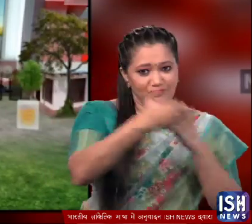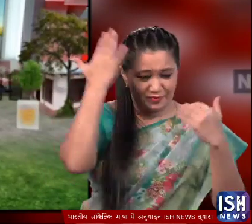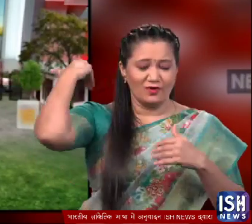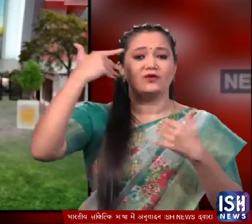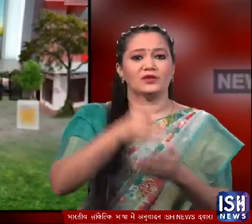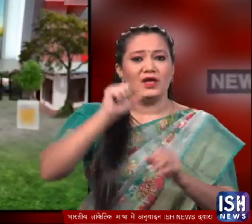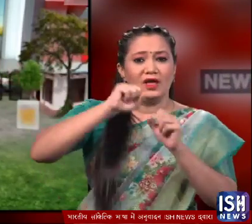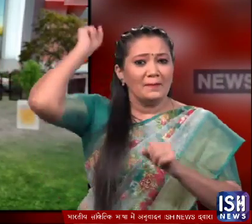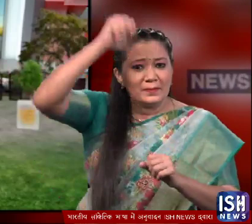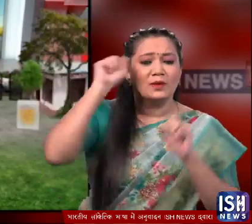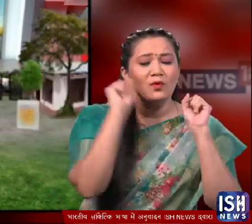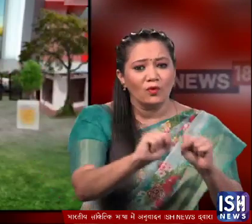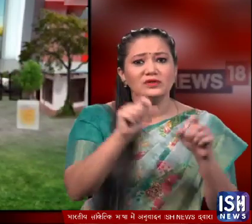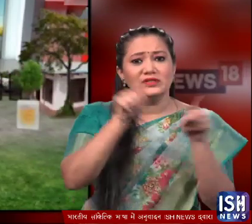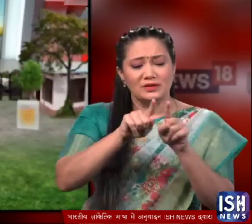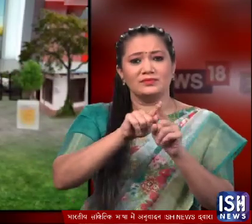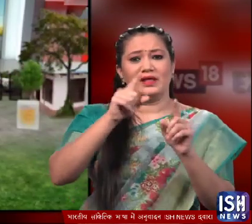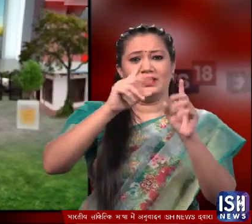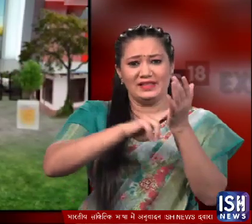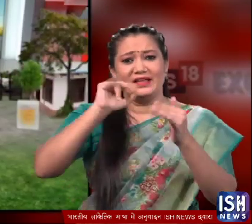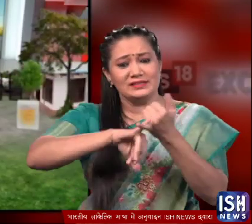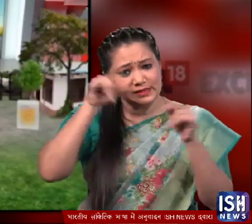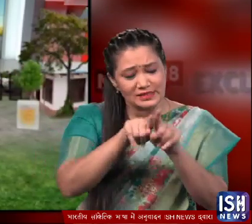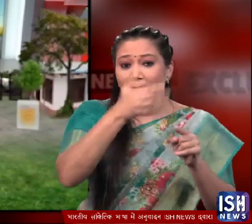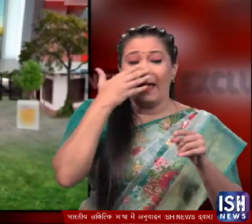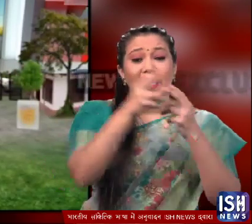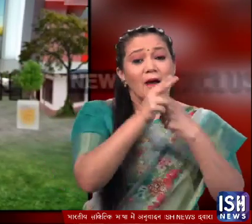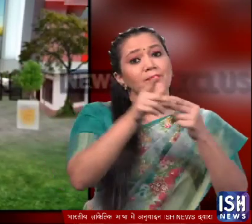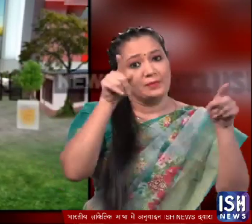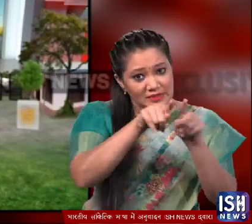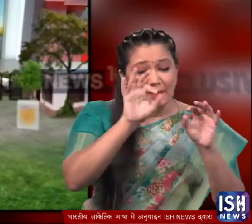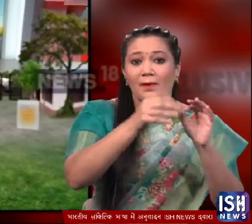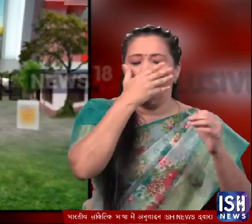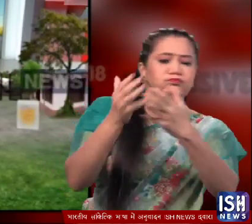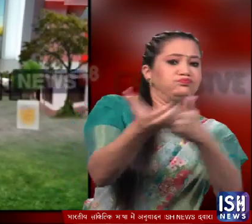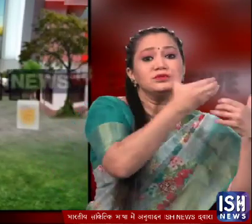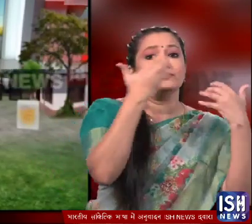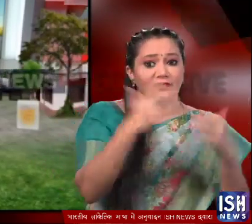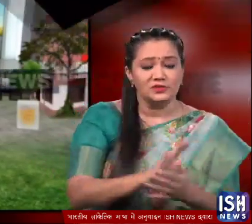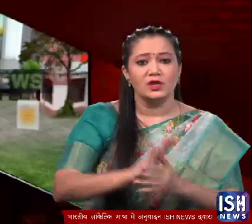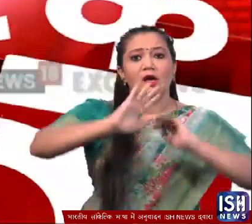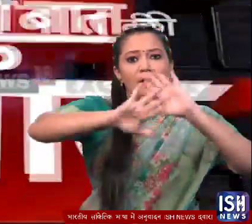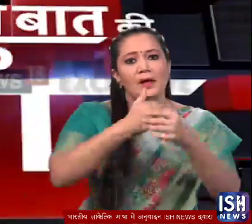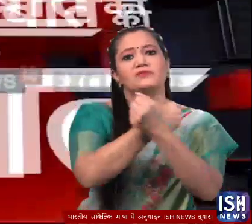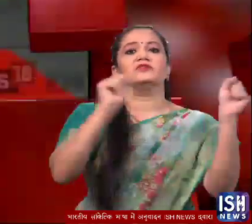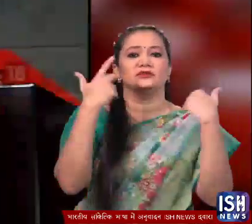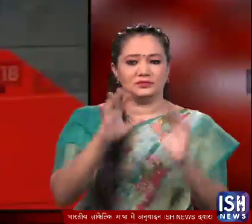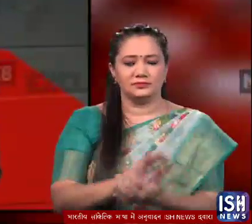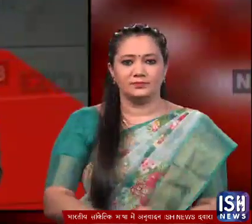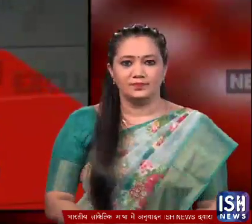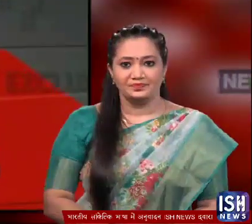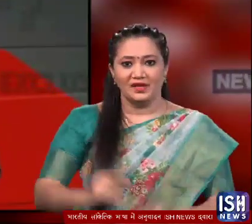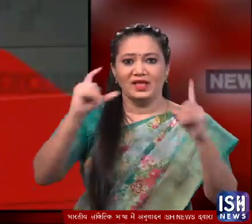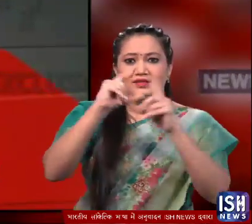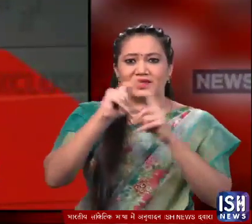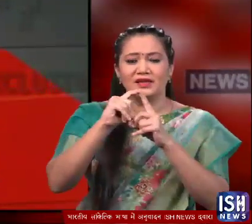सिख समुदाय के निदान सिंह को पिछले साल इसी गुरुद्वारे से तालिबान ने अगवा किया था, जिनकी बाद में रिहाई हुई थी। दिल्ली